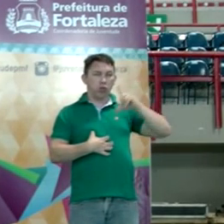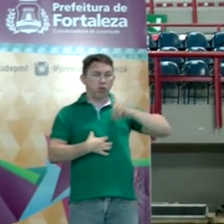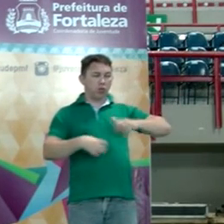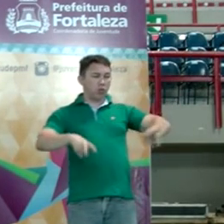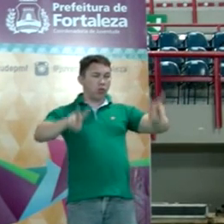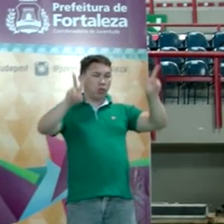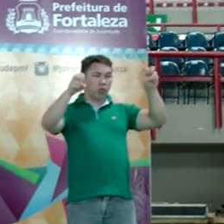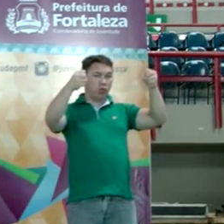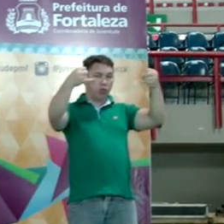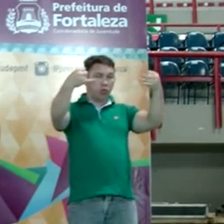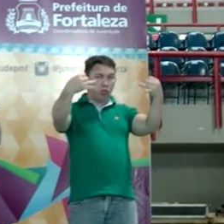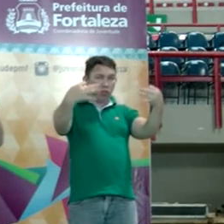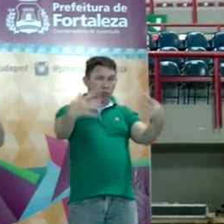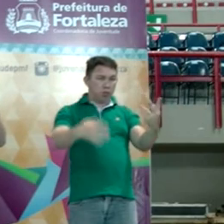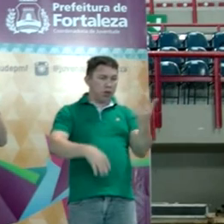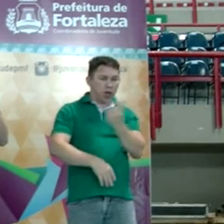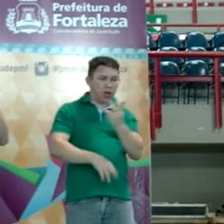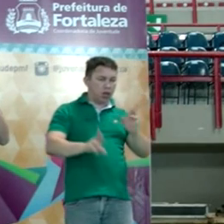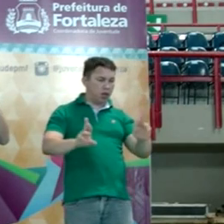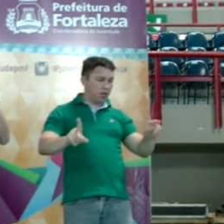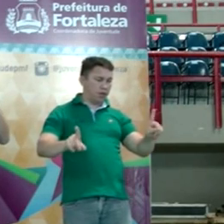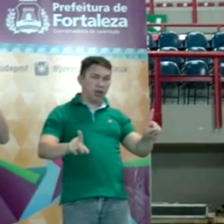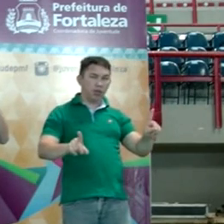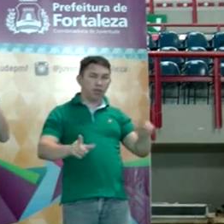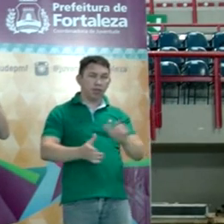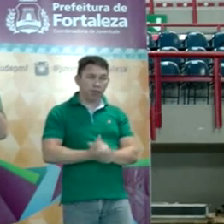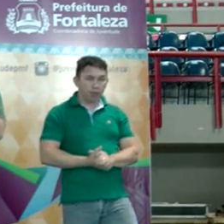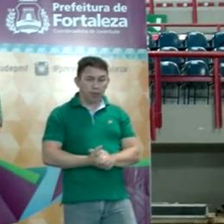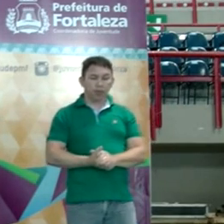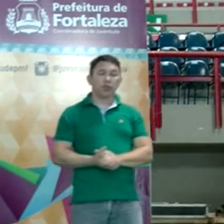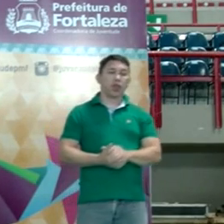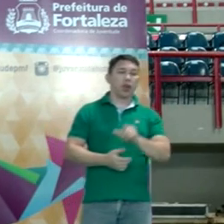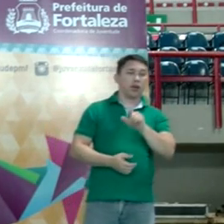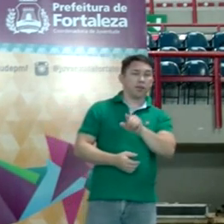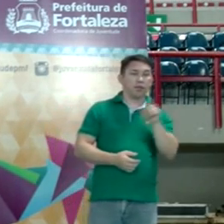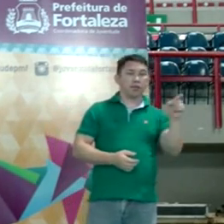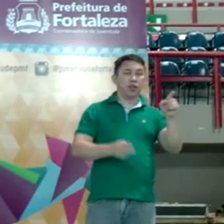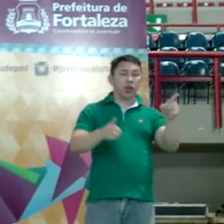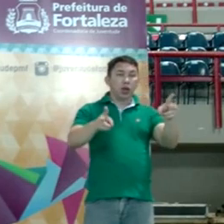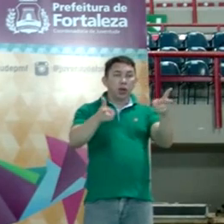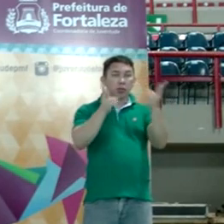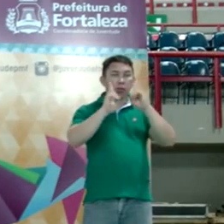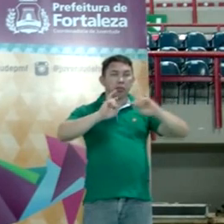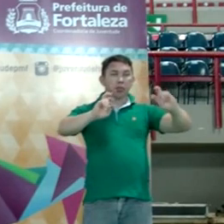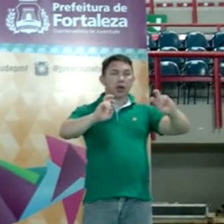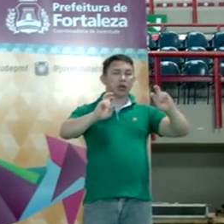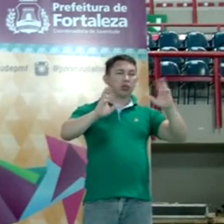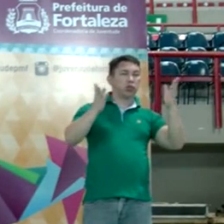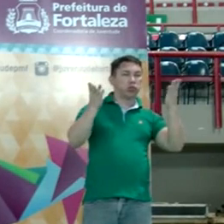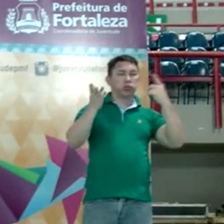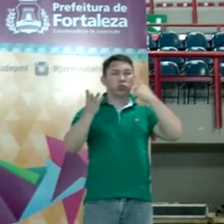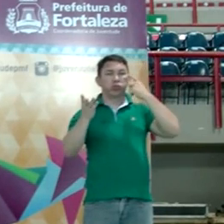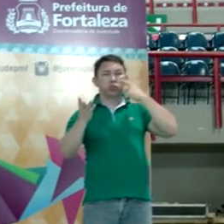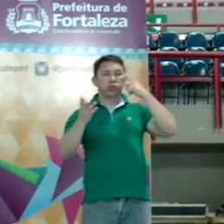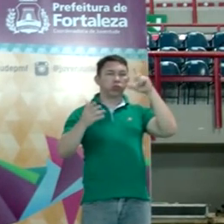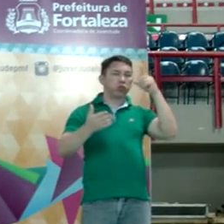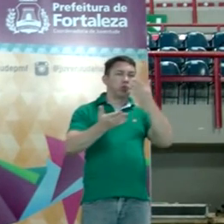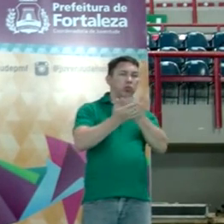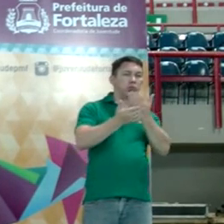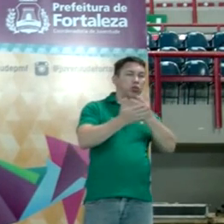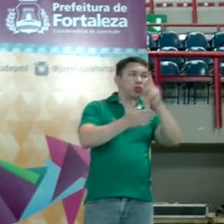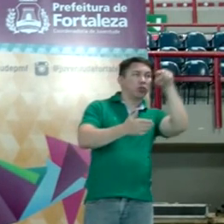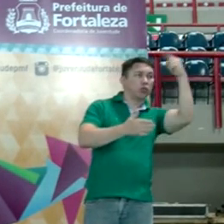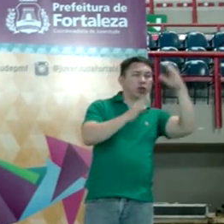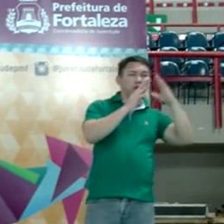da questão para explicar a vocês isso aí, tá certo? Então, observe aí, e quaisquer coisas você pode se aprofundar um